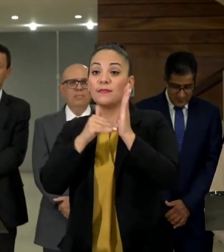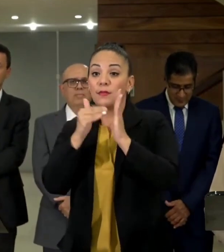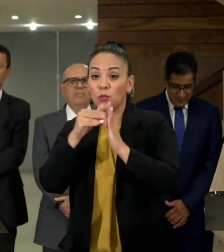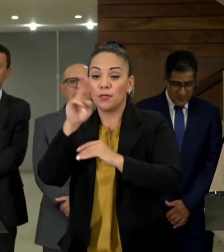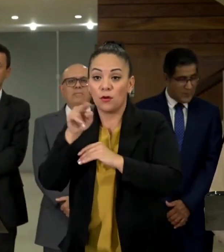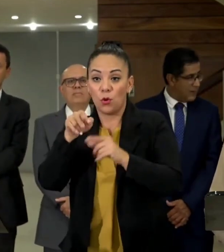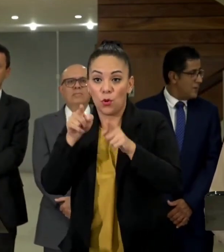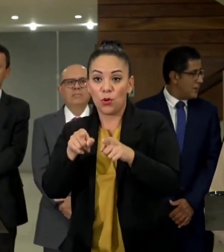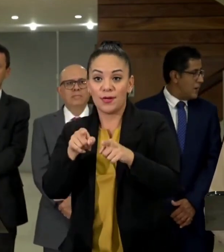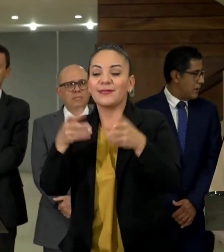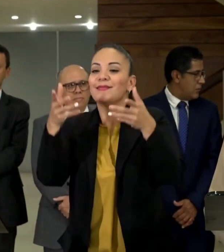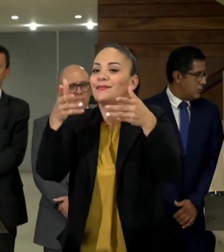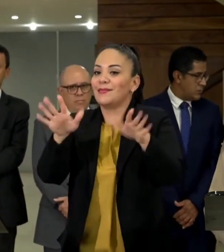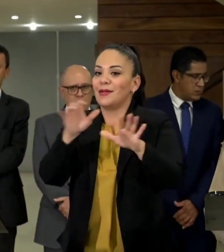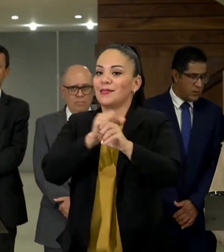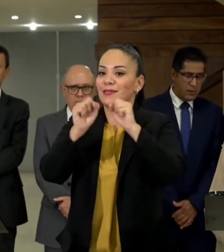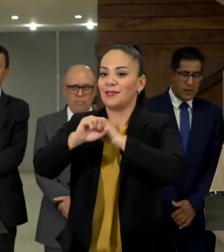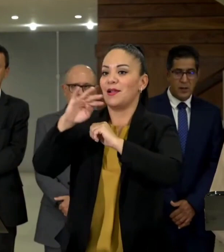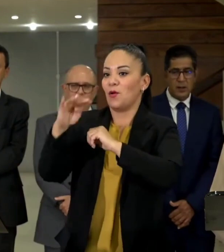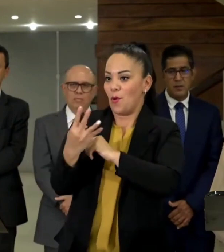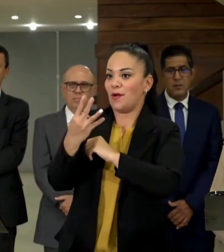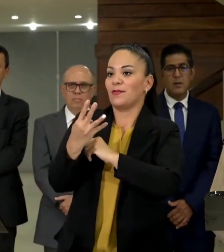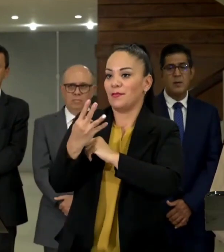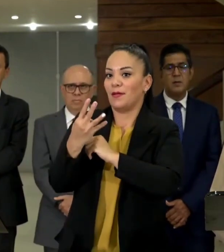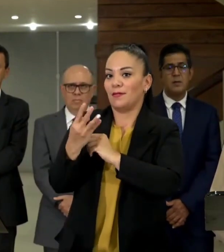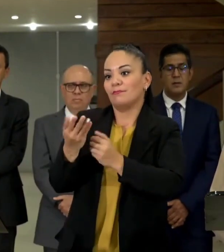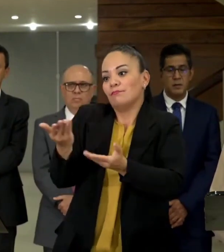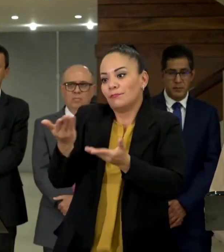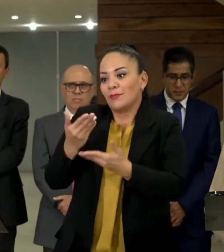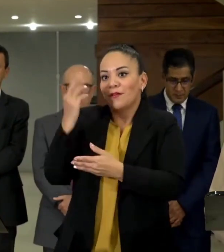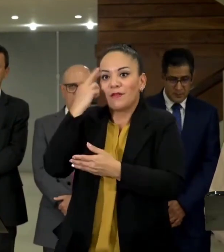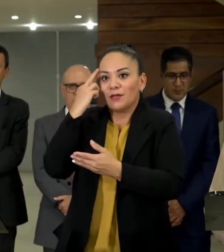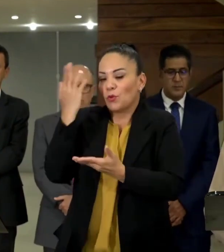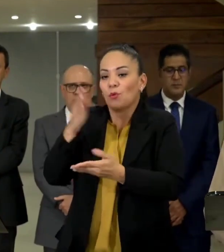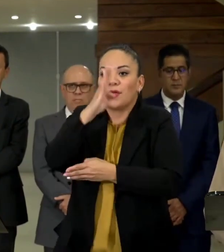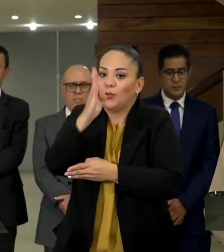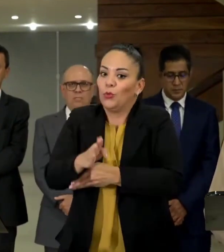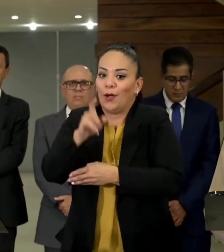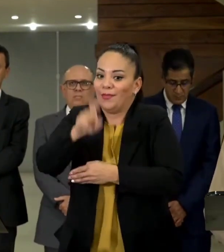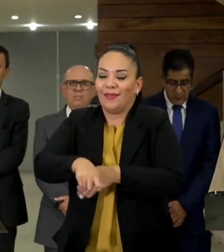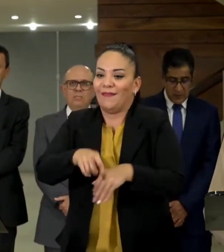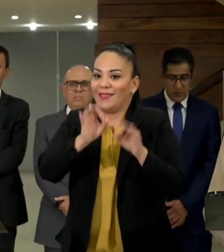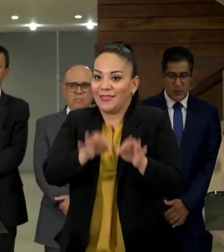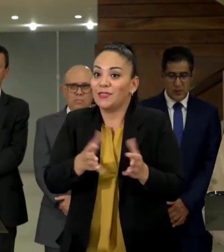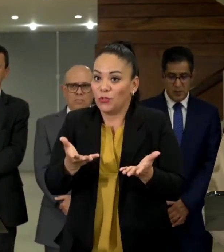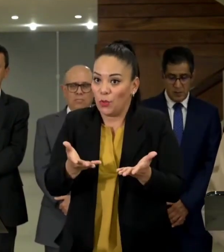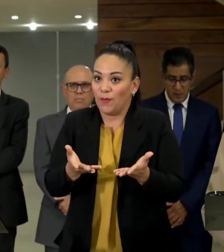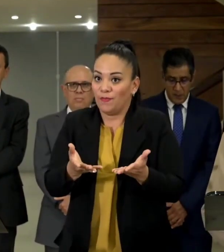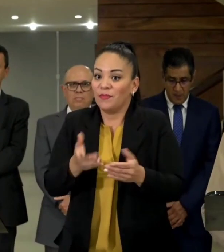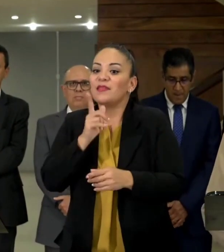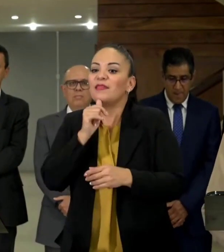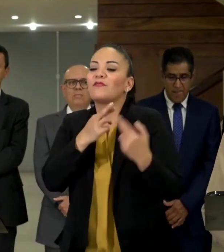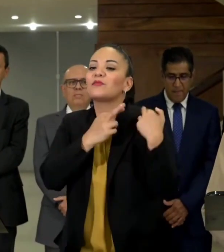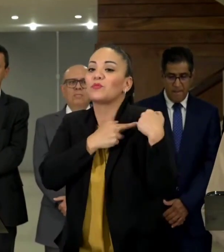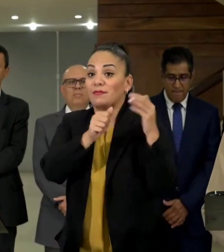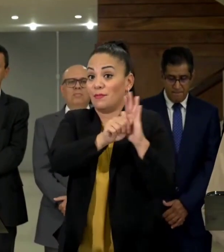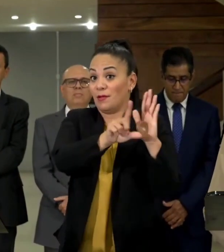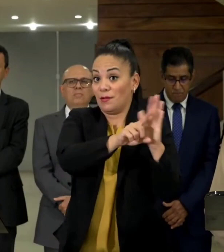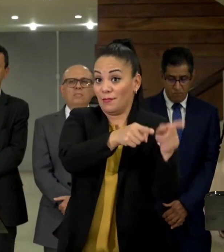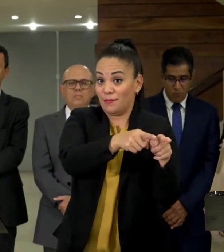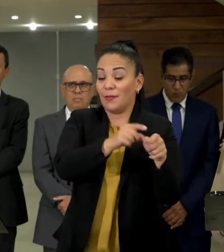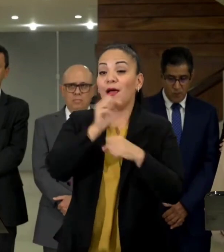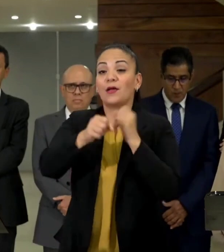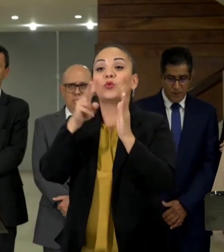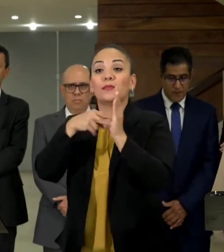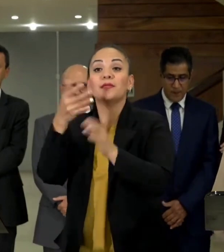colones ya la Sala Constitucional nos dio la razón que nunca se debe haber tomado esa decisión. Eso fue la Asamblea Legislativa. Desde el año 2019